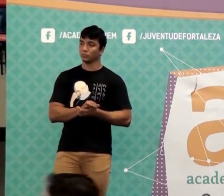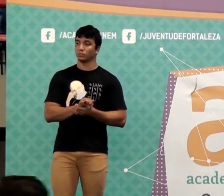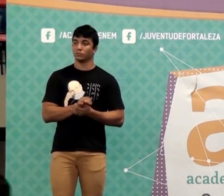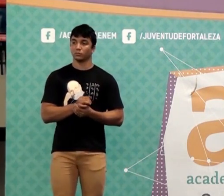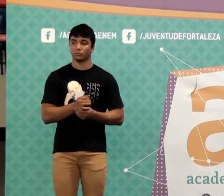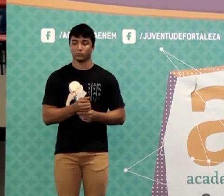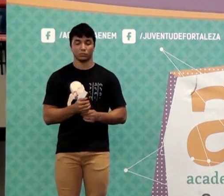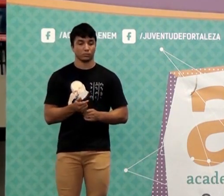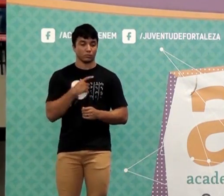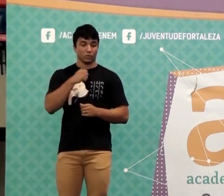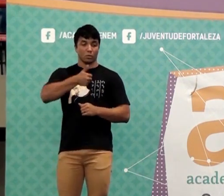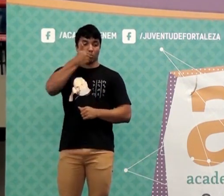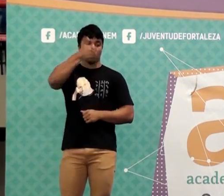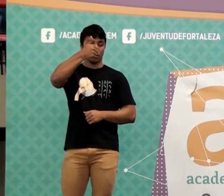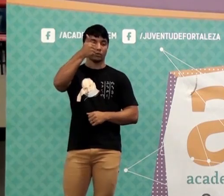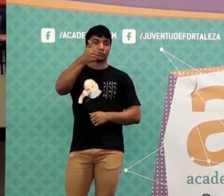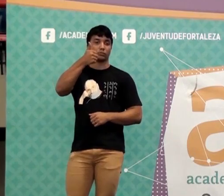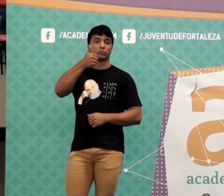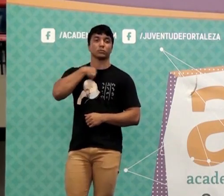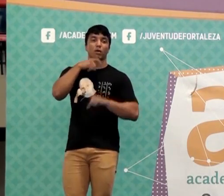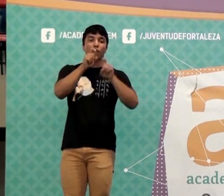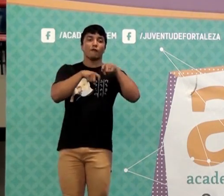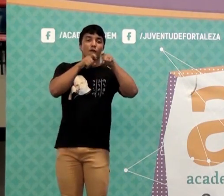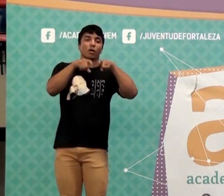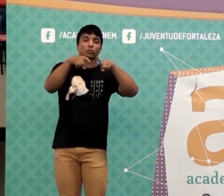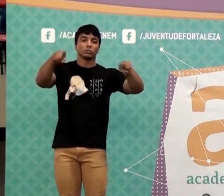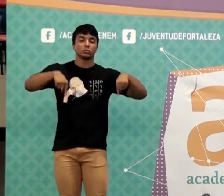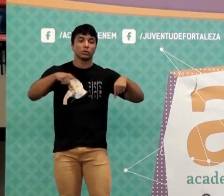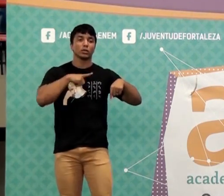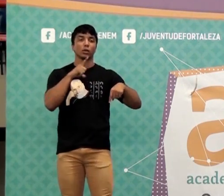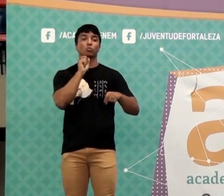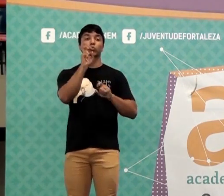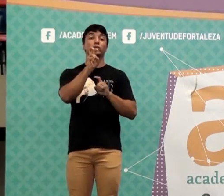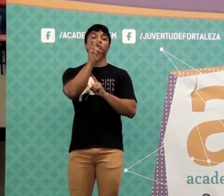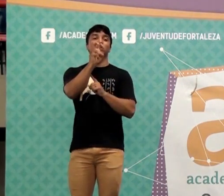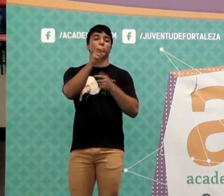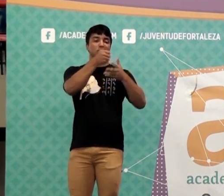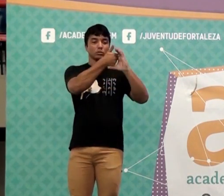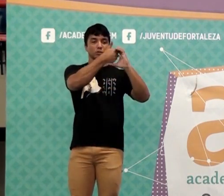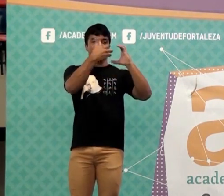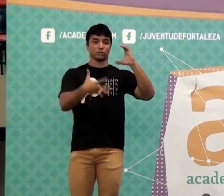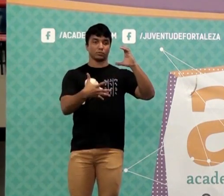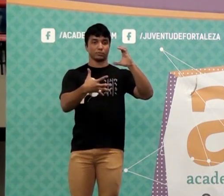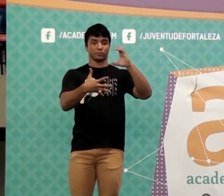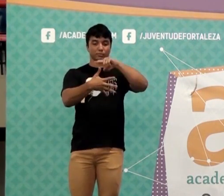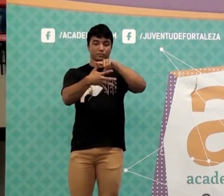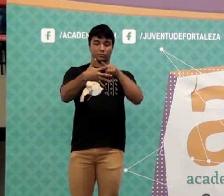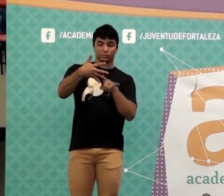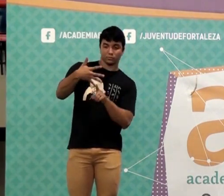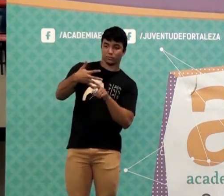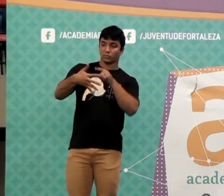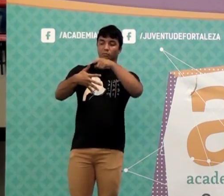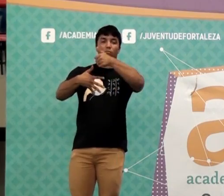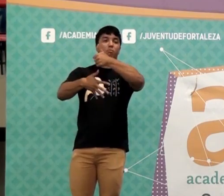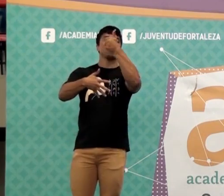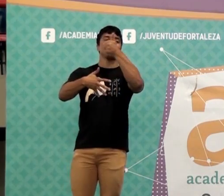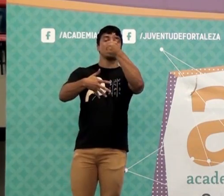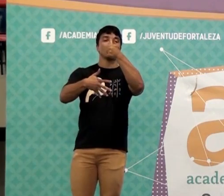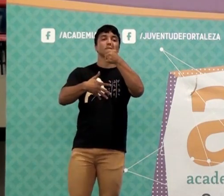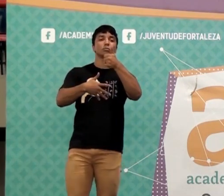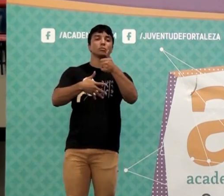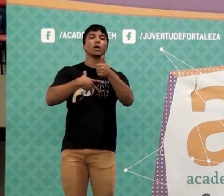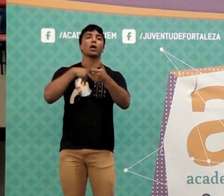Seguinte, primeiro de tudo, ó, o feudalismo, ele vai ter 5 características básicas que a gente tem que saber. Primeiro de tudo, um fenômeno